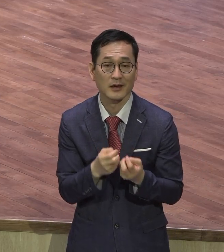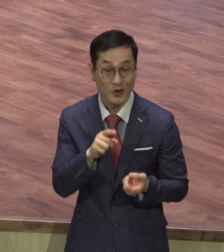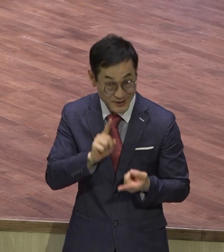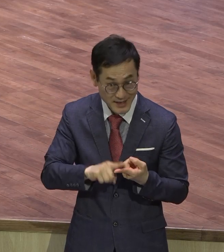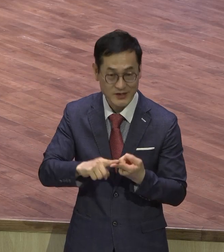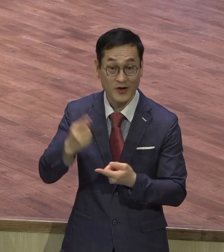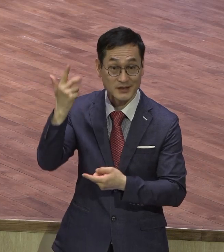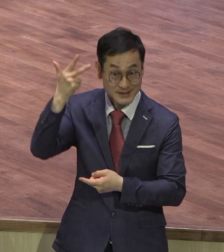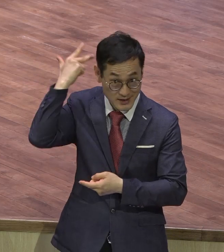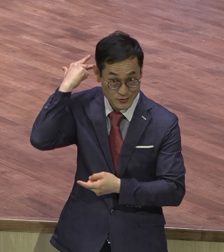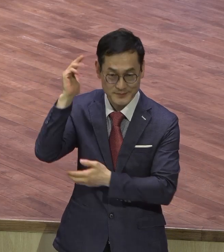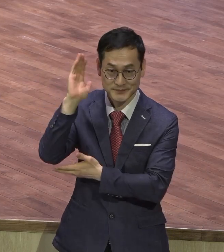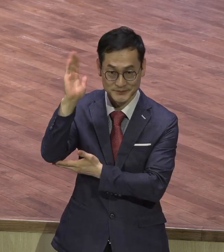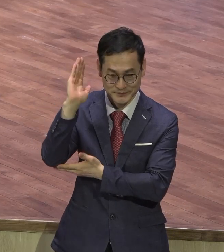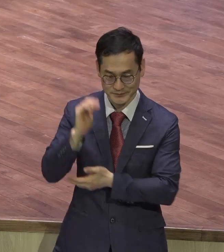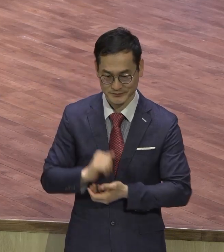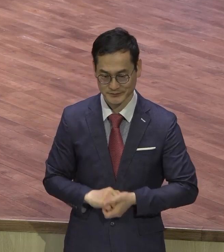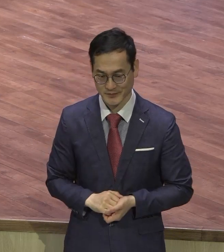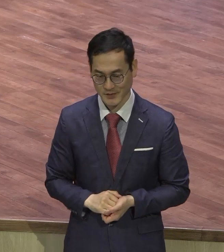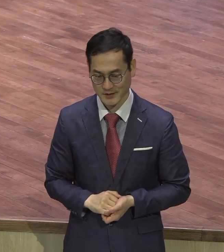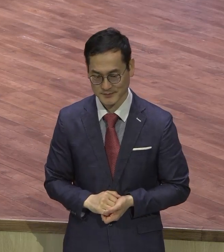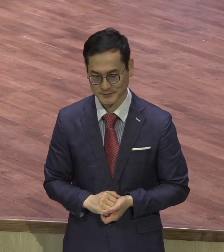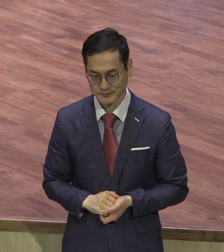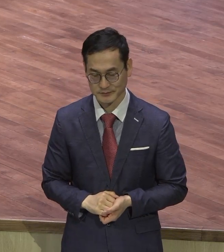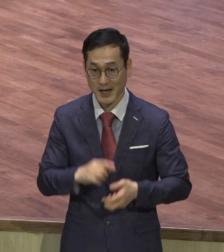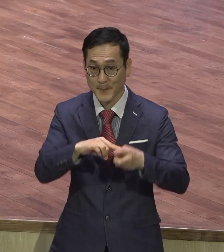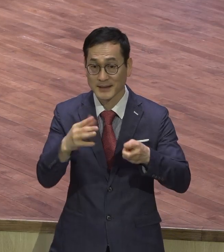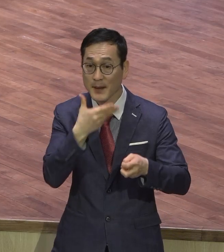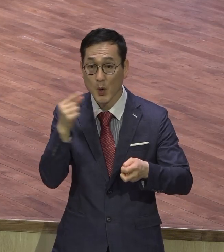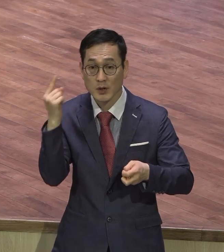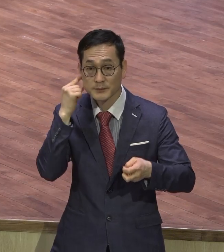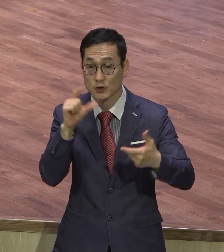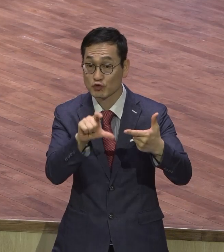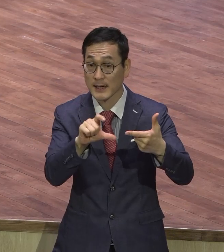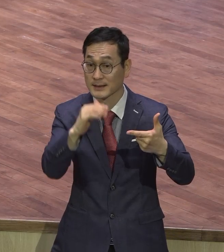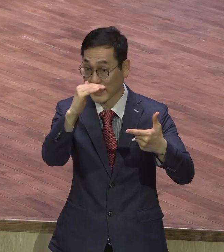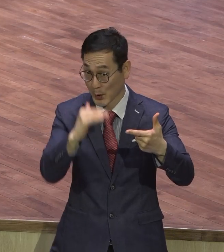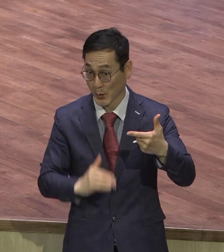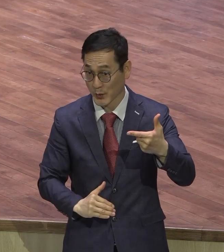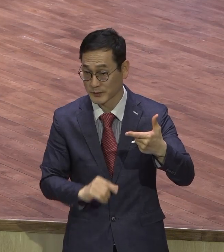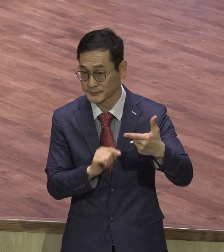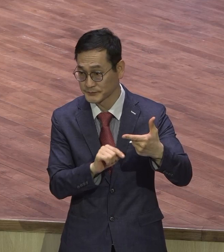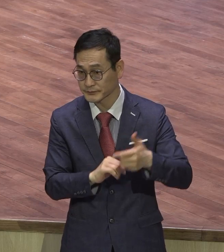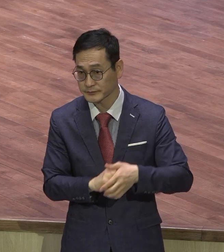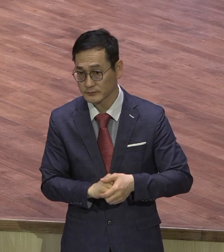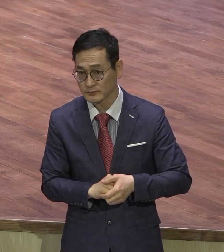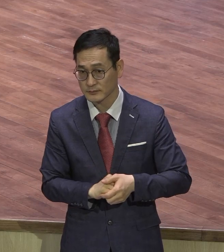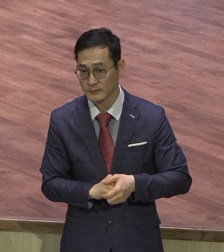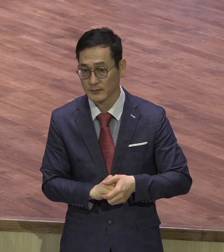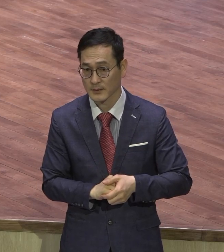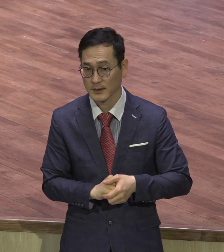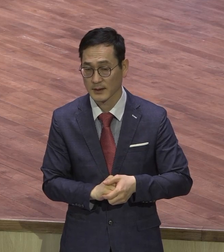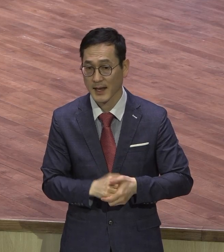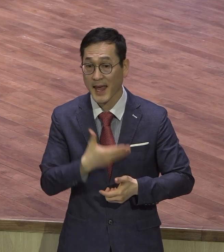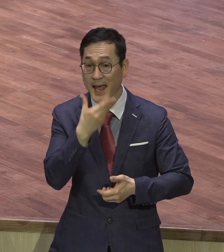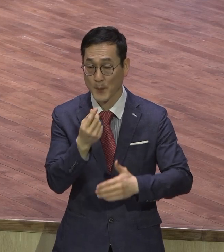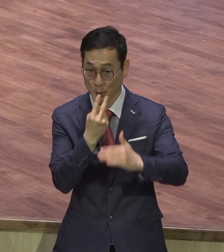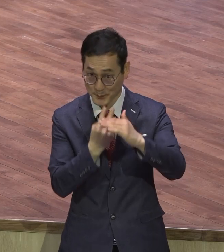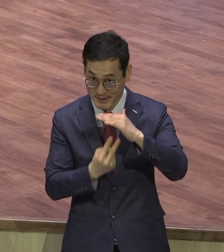그렇게 말씀을 하셨습니다. 마태복음 6장은 이런 예수님의 행복 비전에